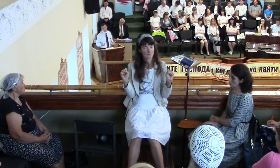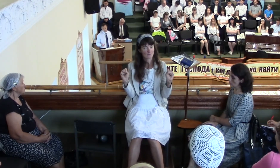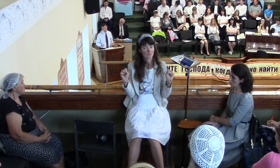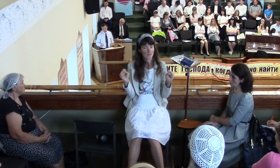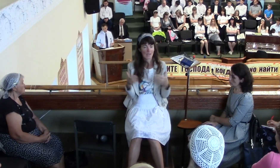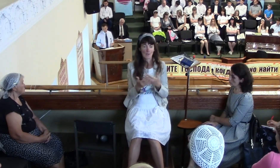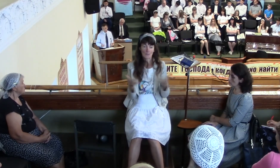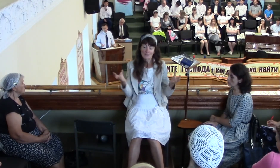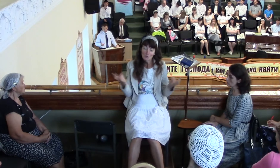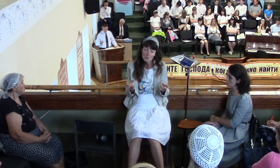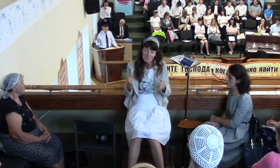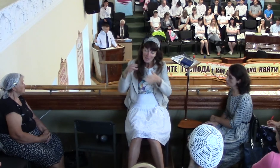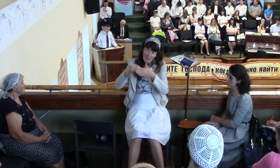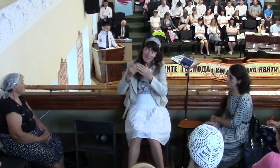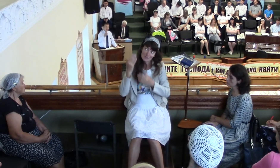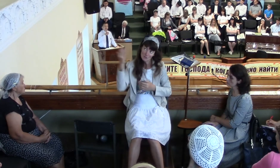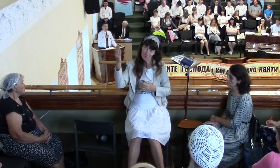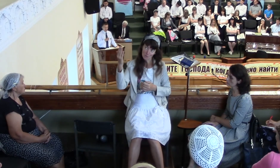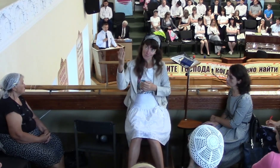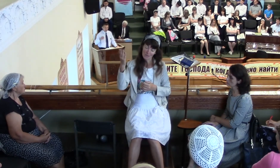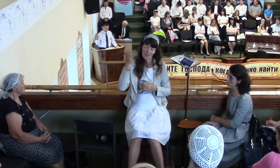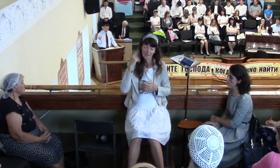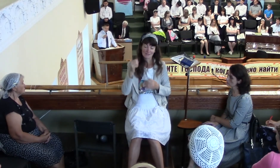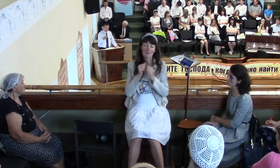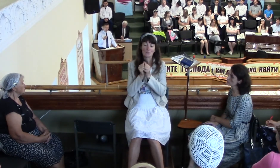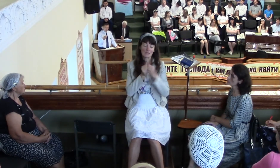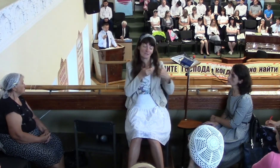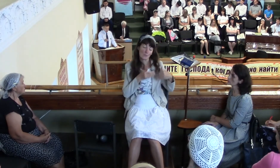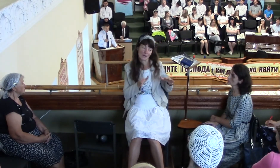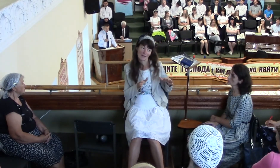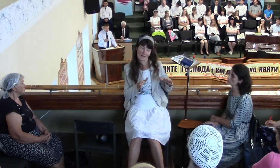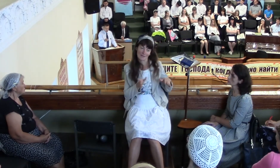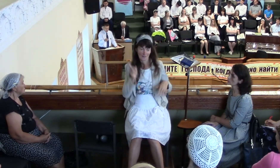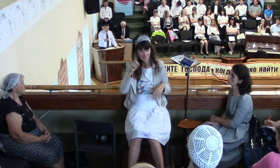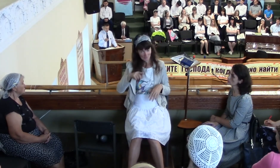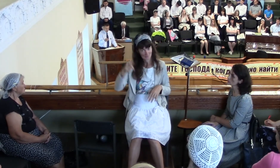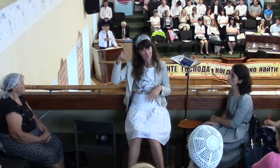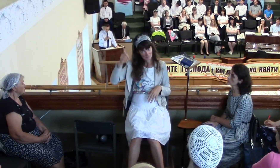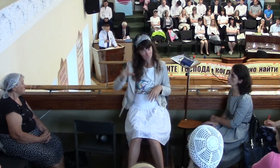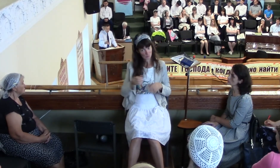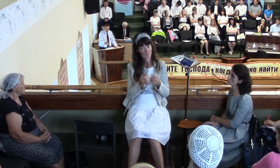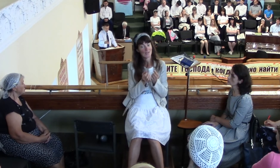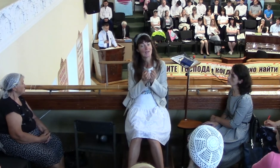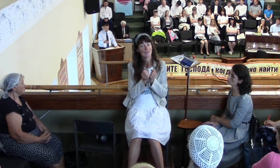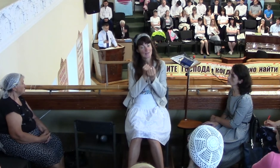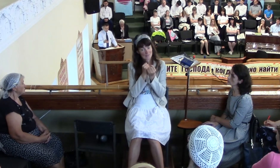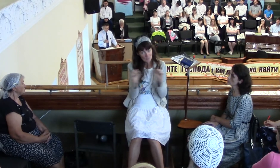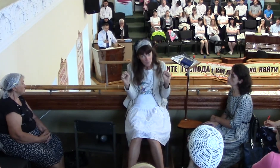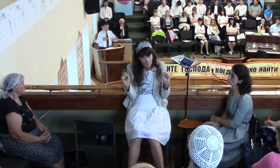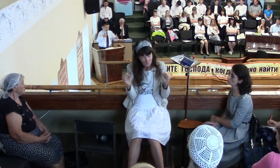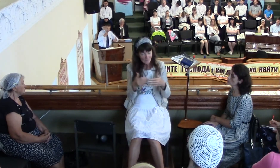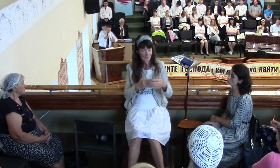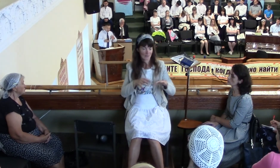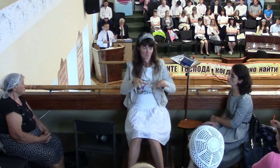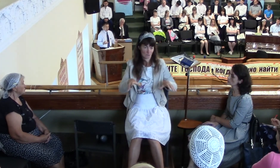воззвали в молитве покаяния, Господь избавил нас от власти тьмы. Ну и что дальше?